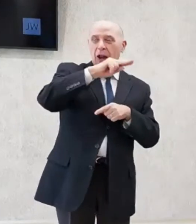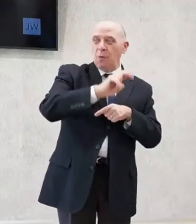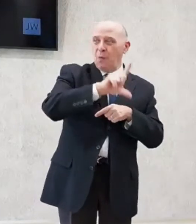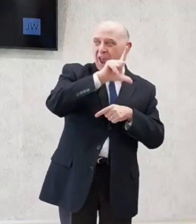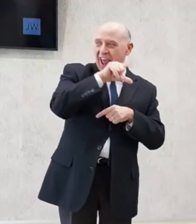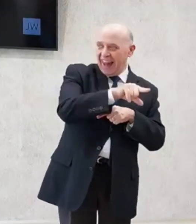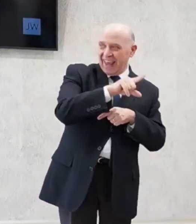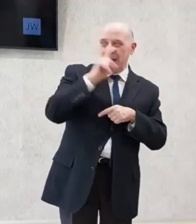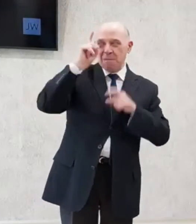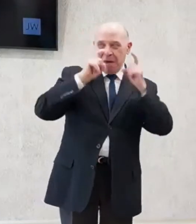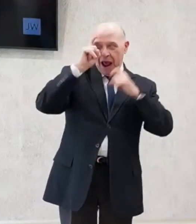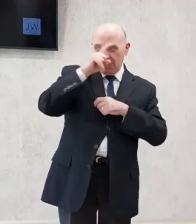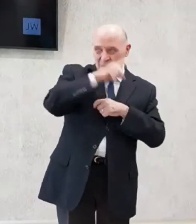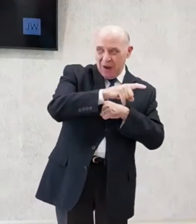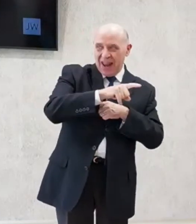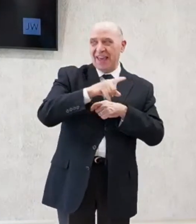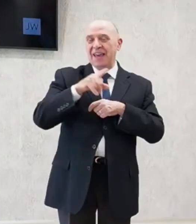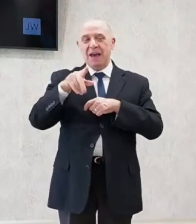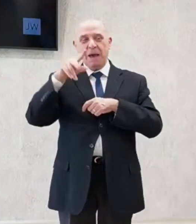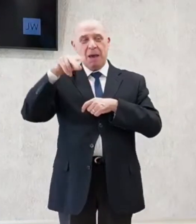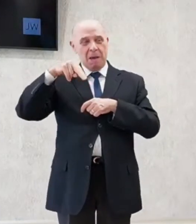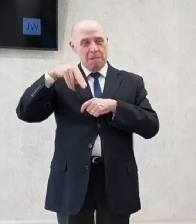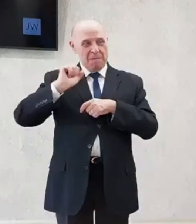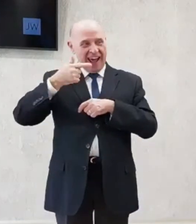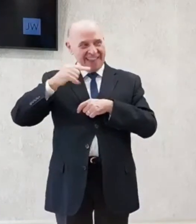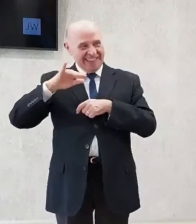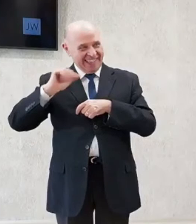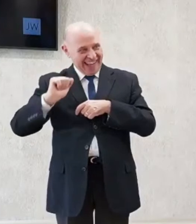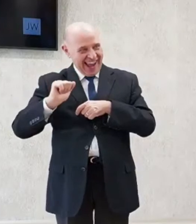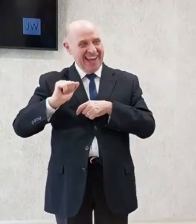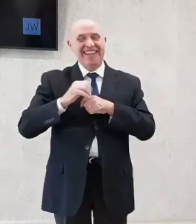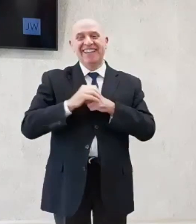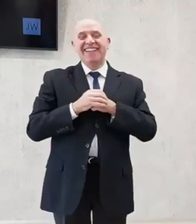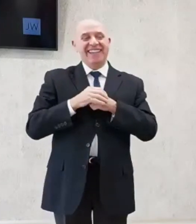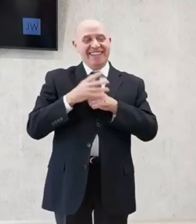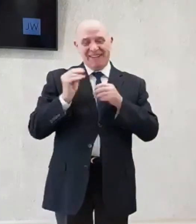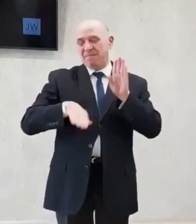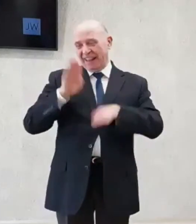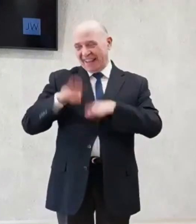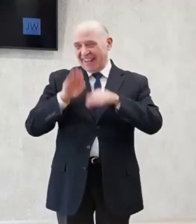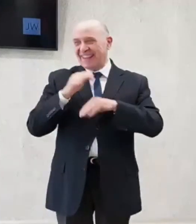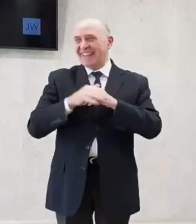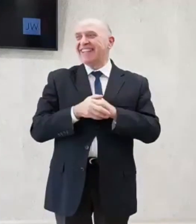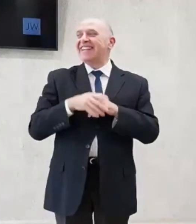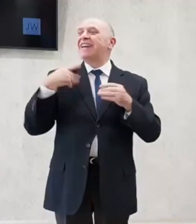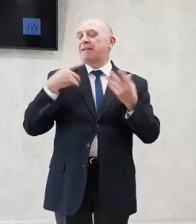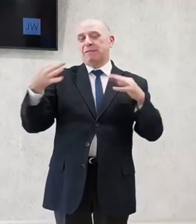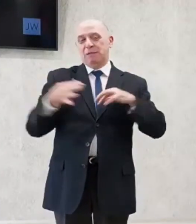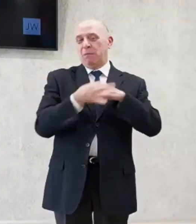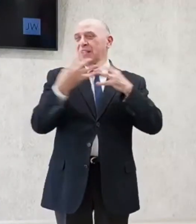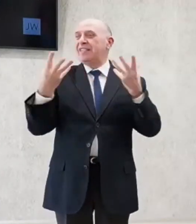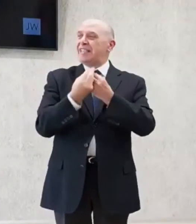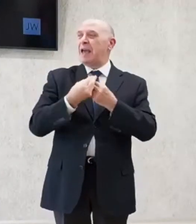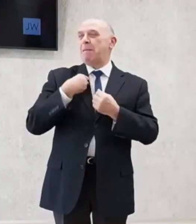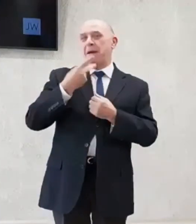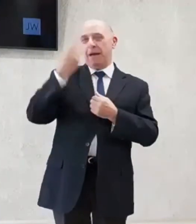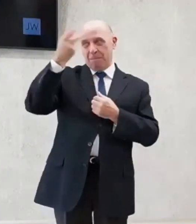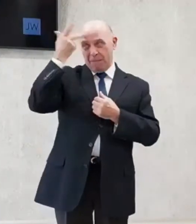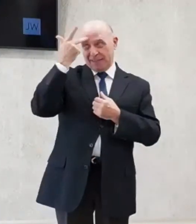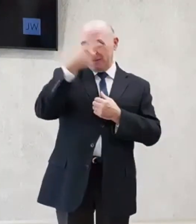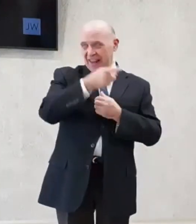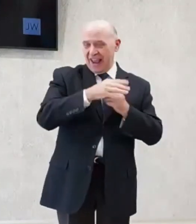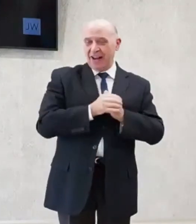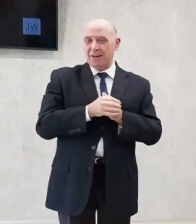sono nati diciamo dal matrimonio di Maria con Massimiliano Lina ha profondamente amato